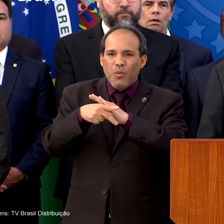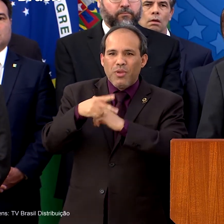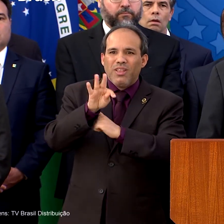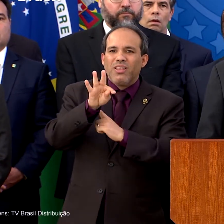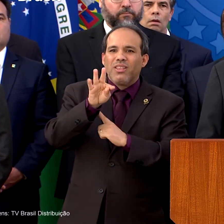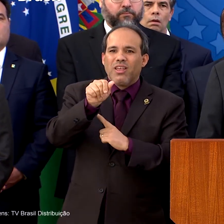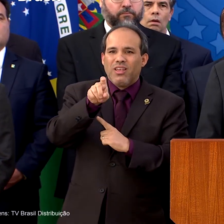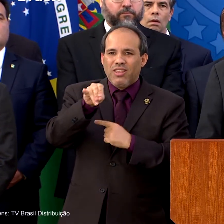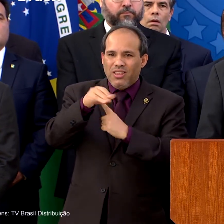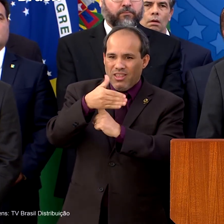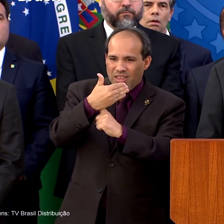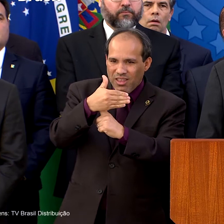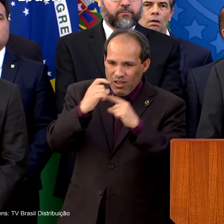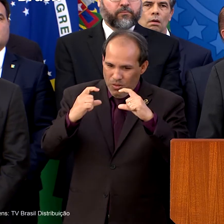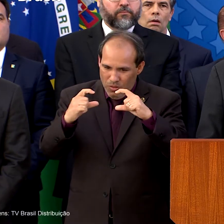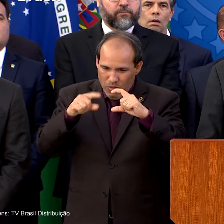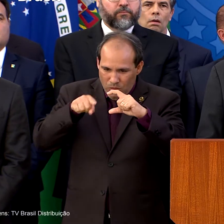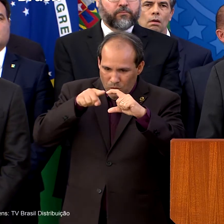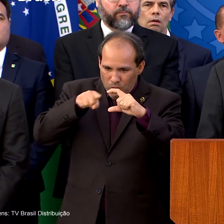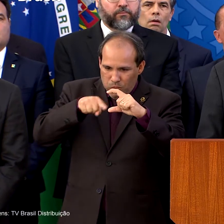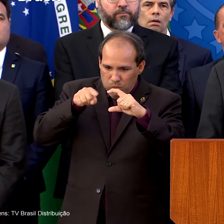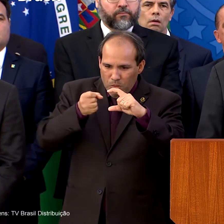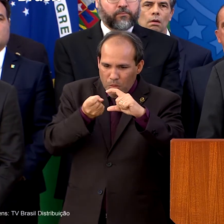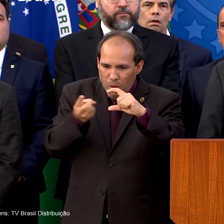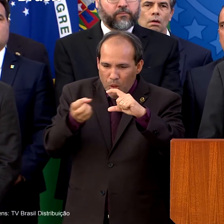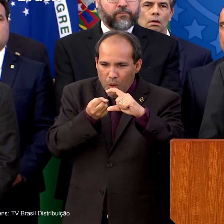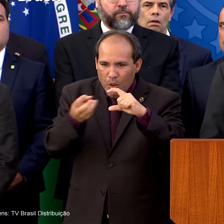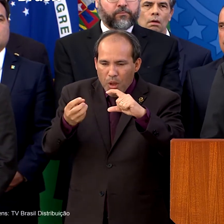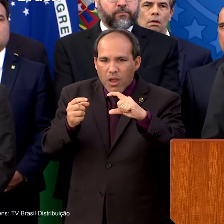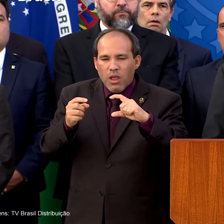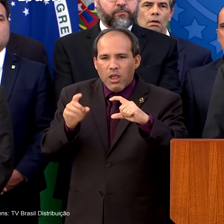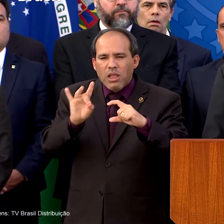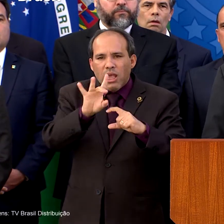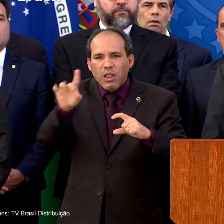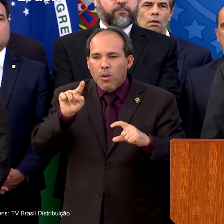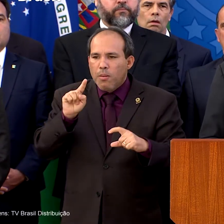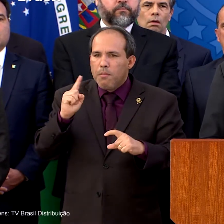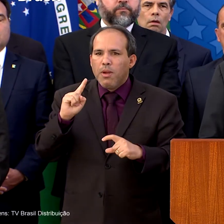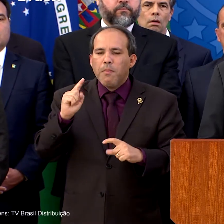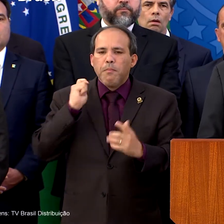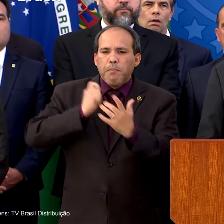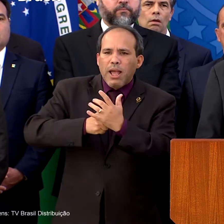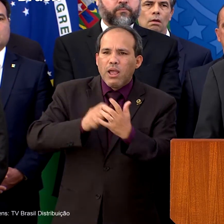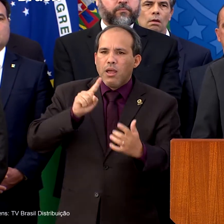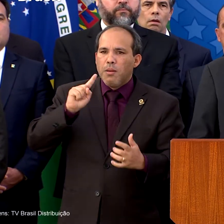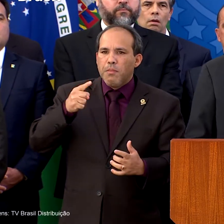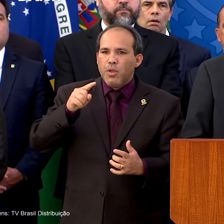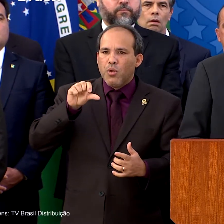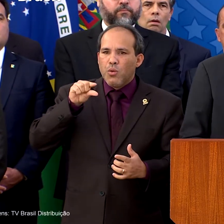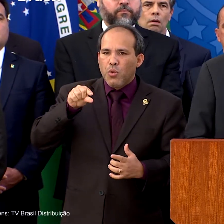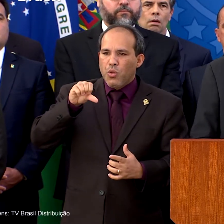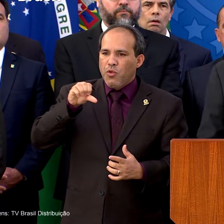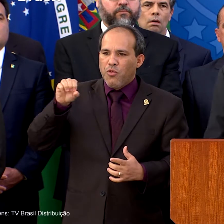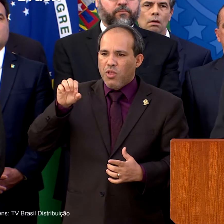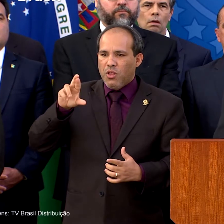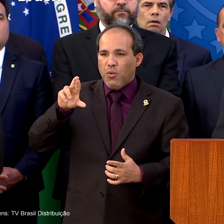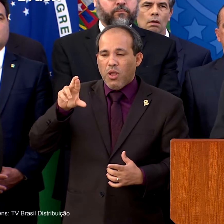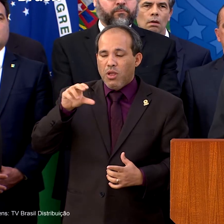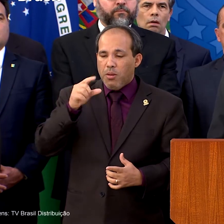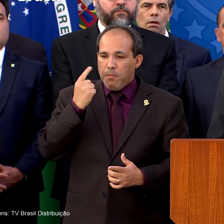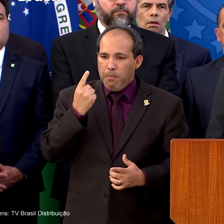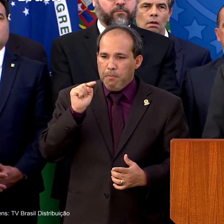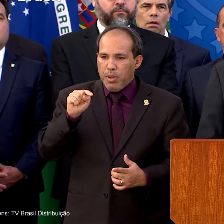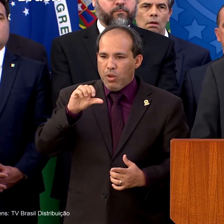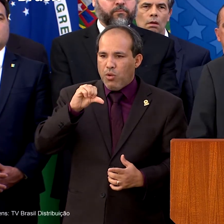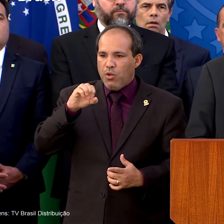de viaturas kabakov coçando r$1900 que apaga a conta era o motor de caminhão o motorista